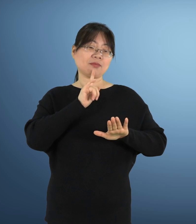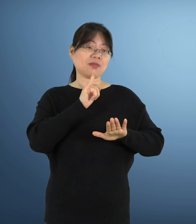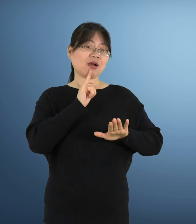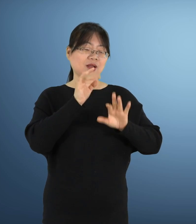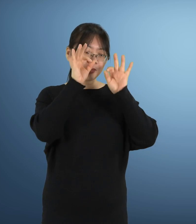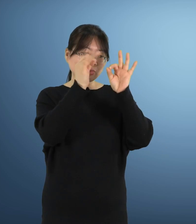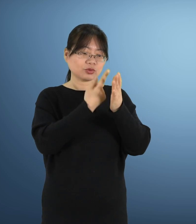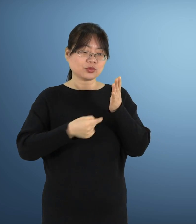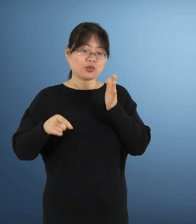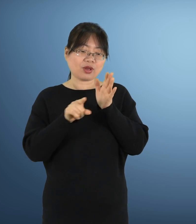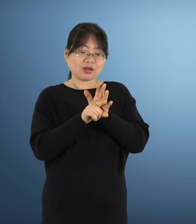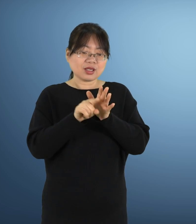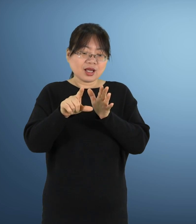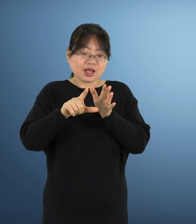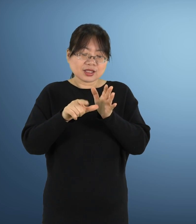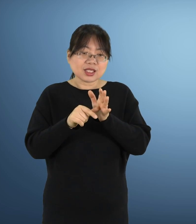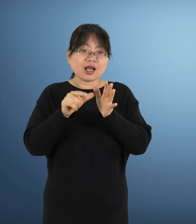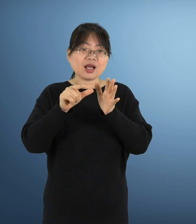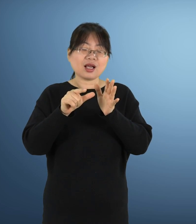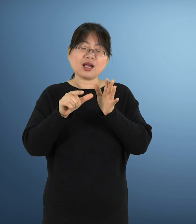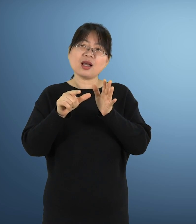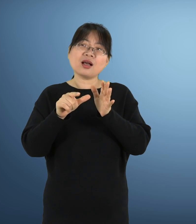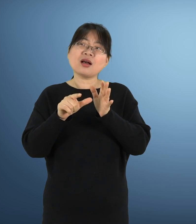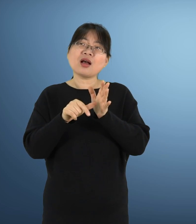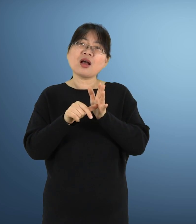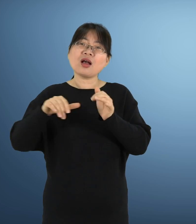듣기 위해서 이 당시 유대 사회를